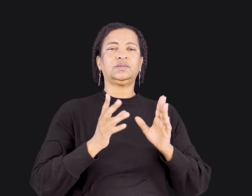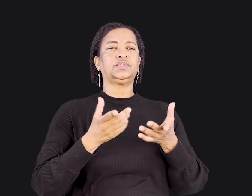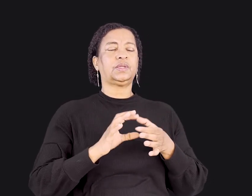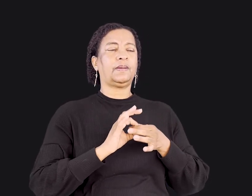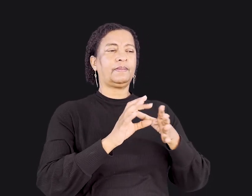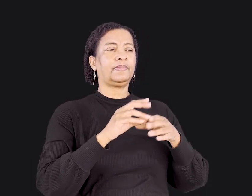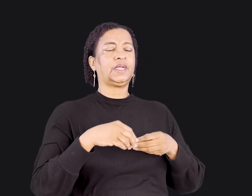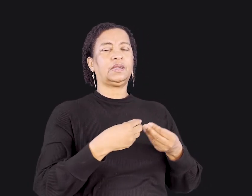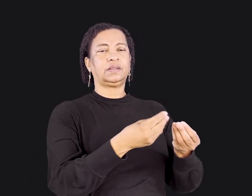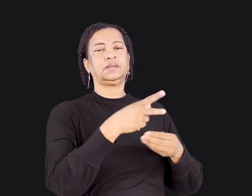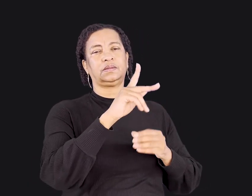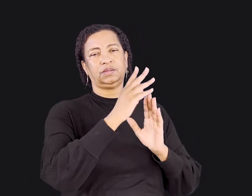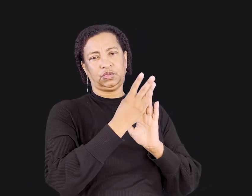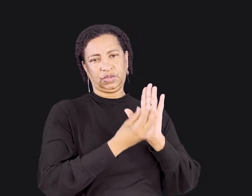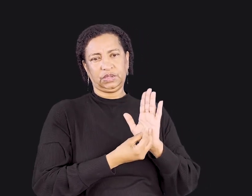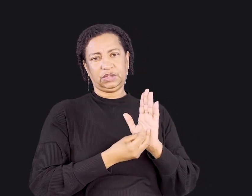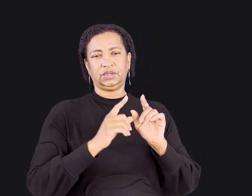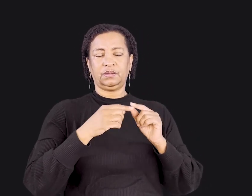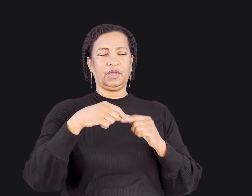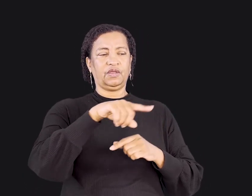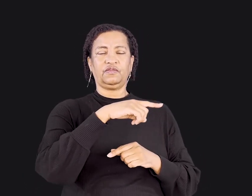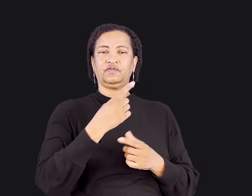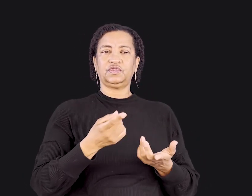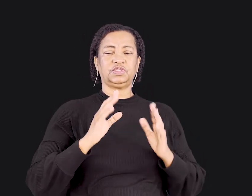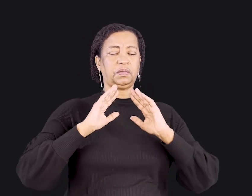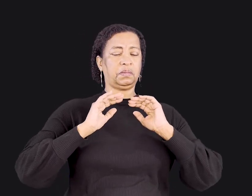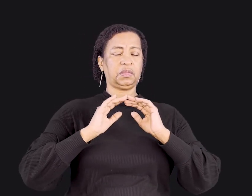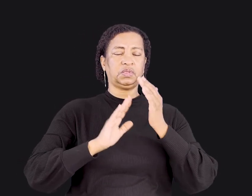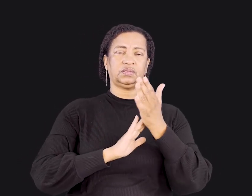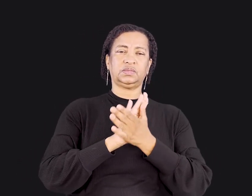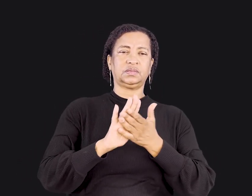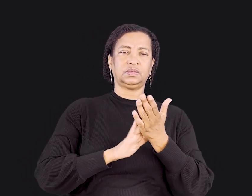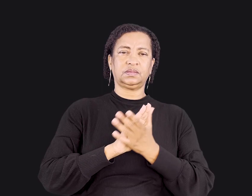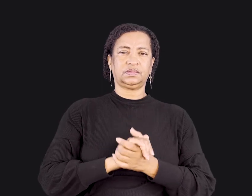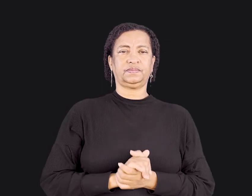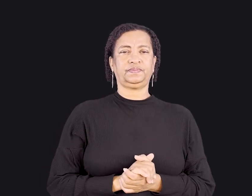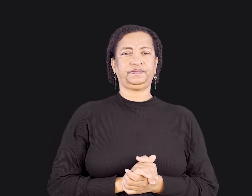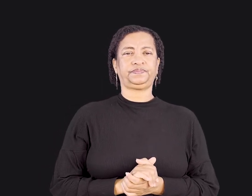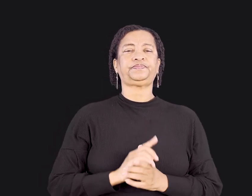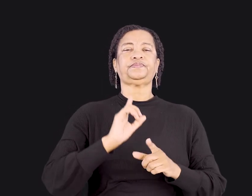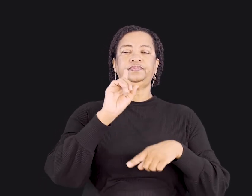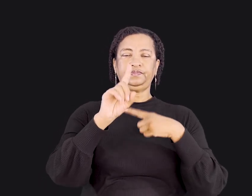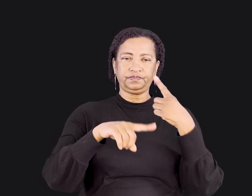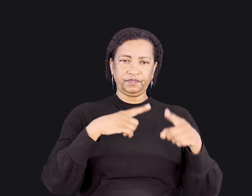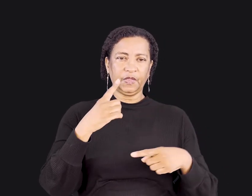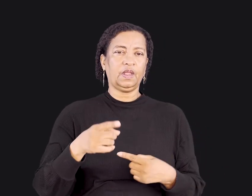para despachar para a sua igreja, mas você não pediu. Mais